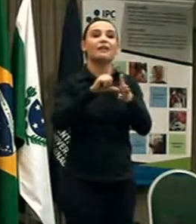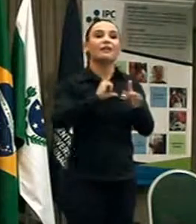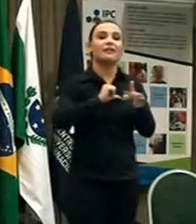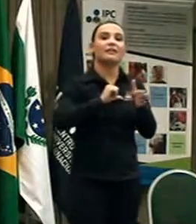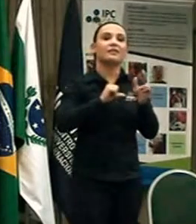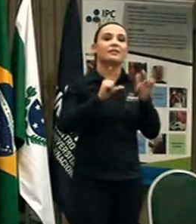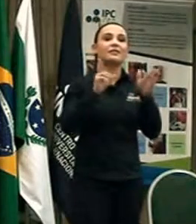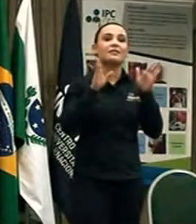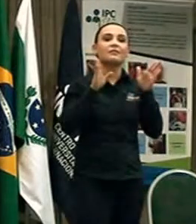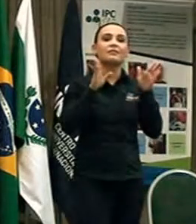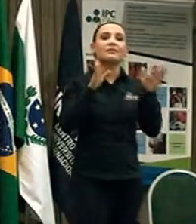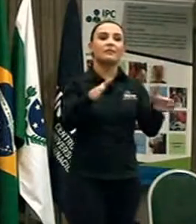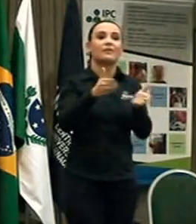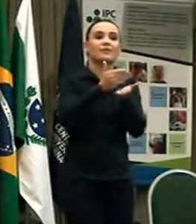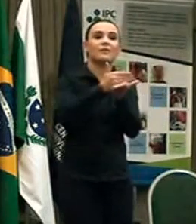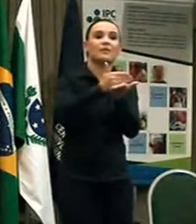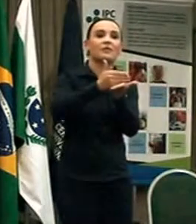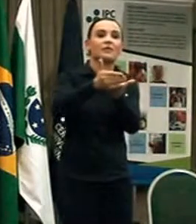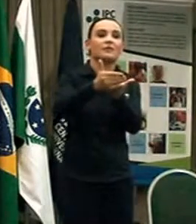enquanto preparava hoje, Ricardo,